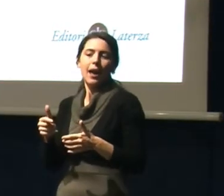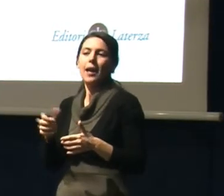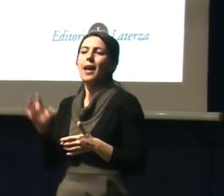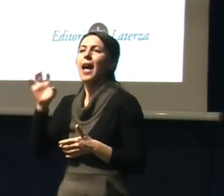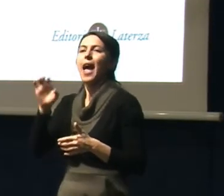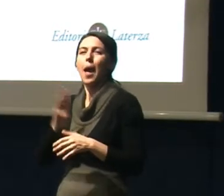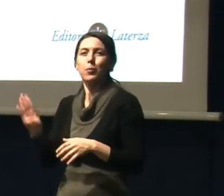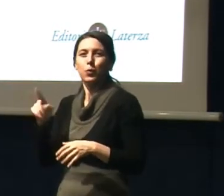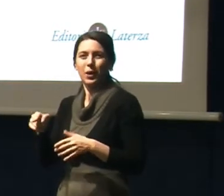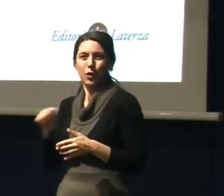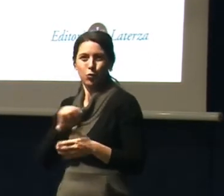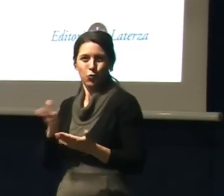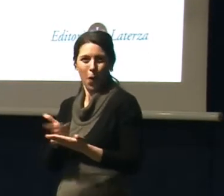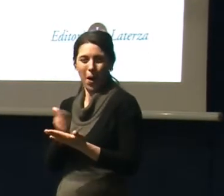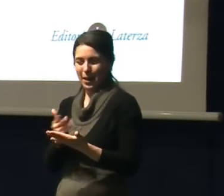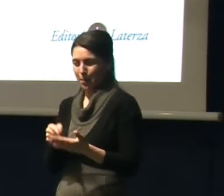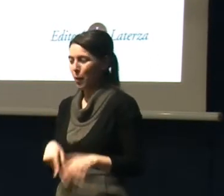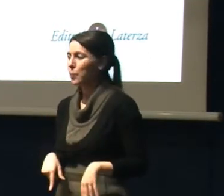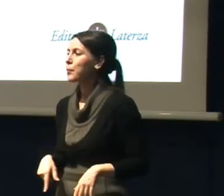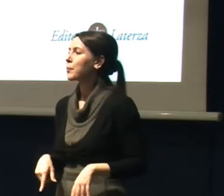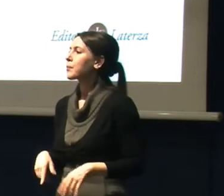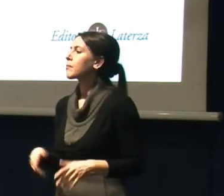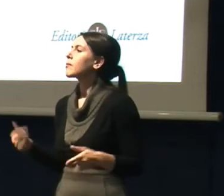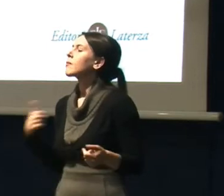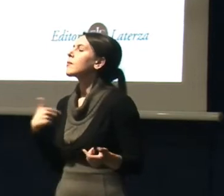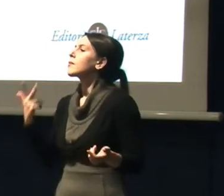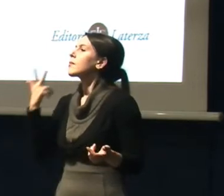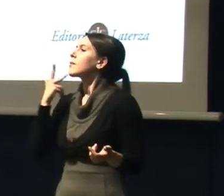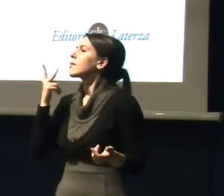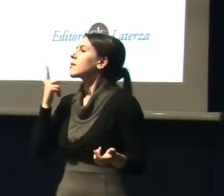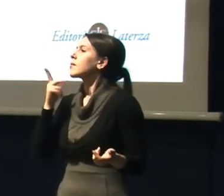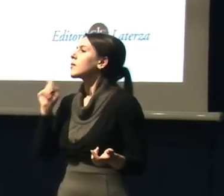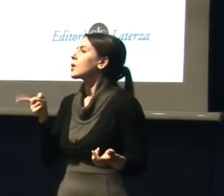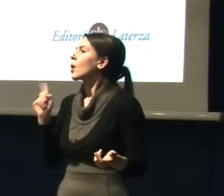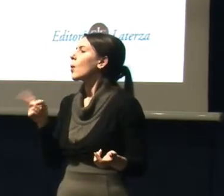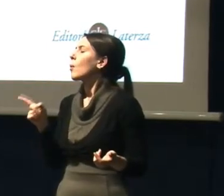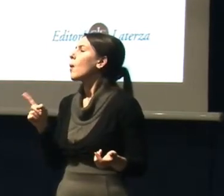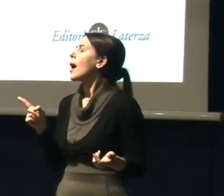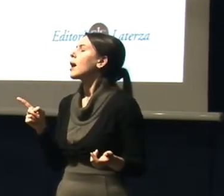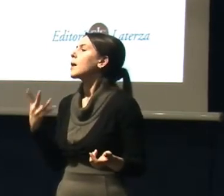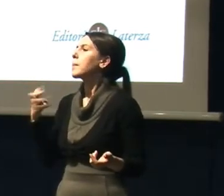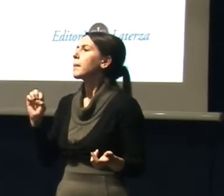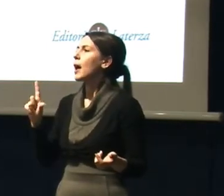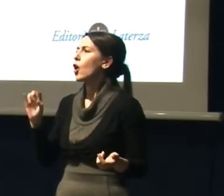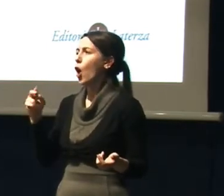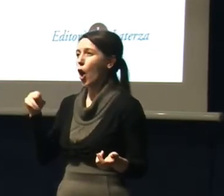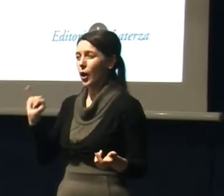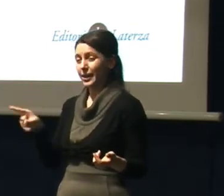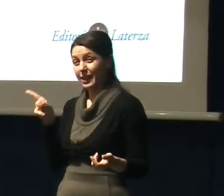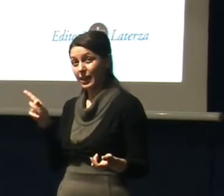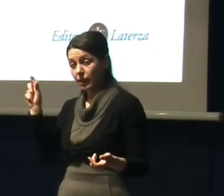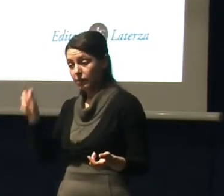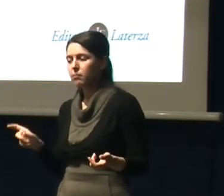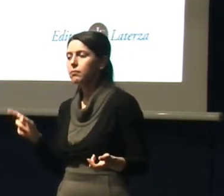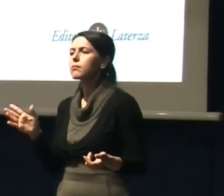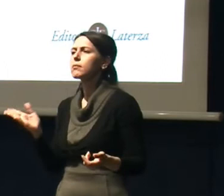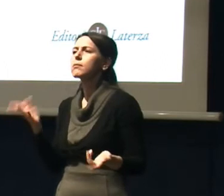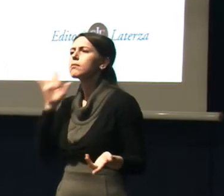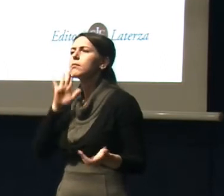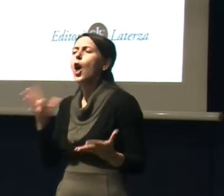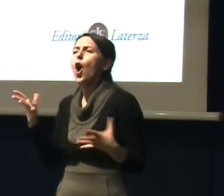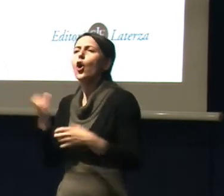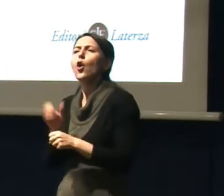io lo lascerei vorrei che vittorio e melone cimino recidesse il messaggio